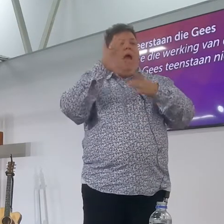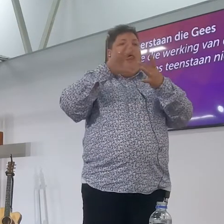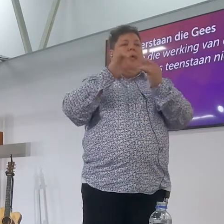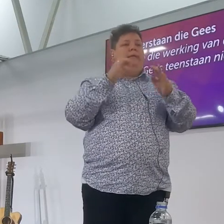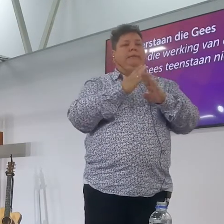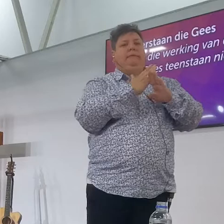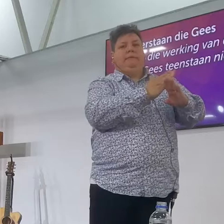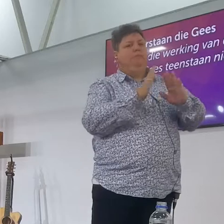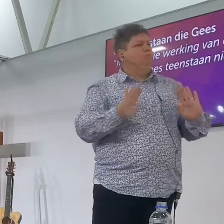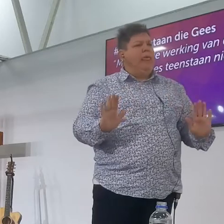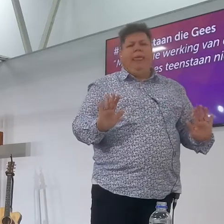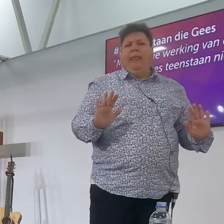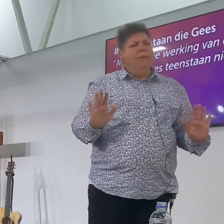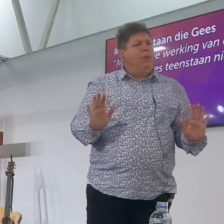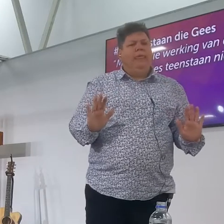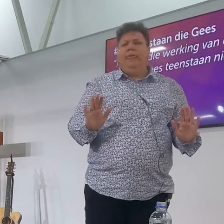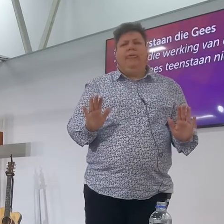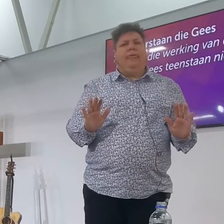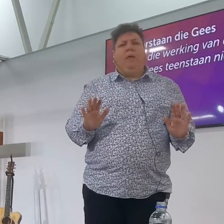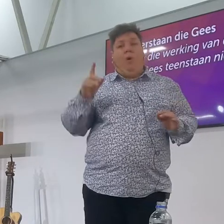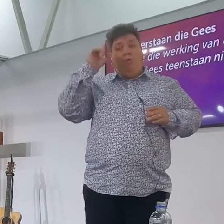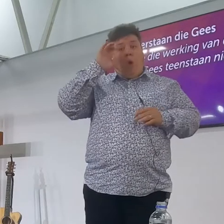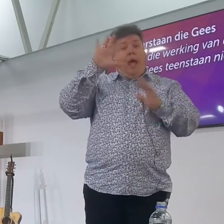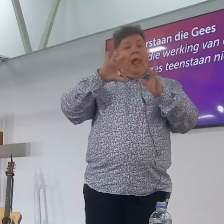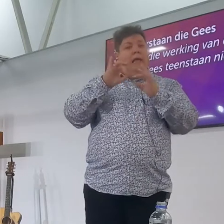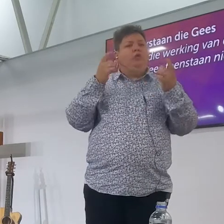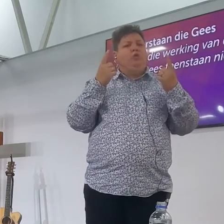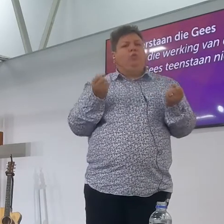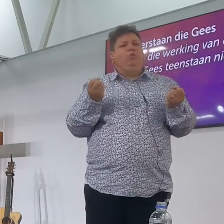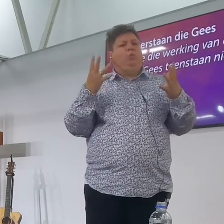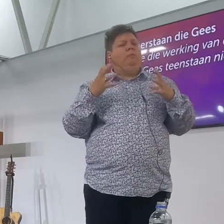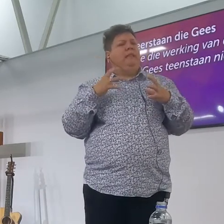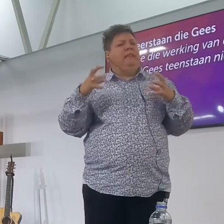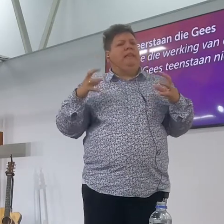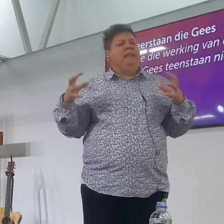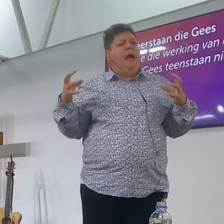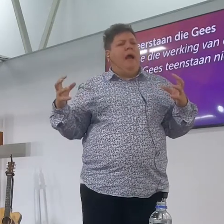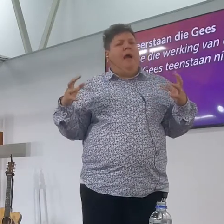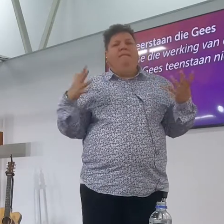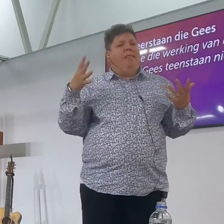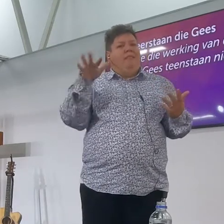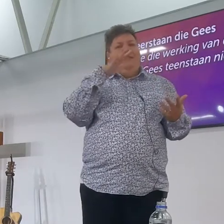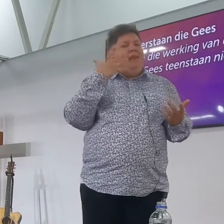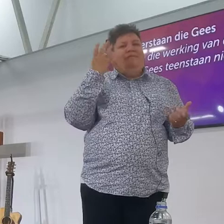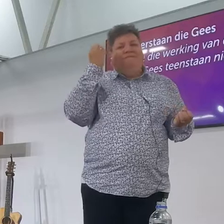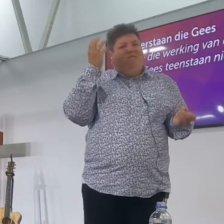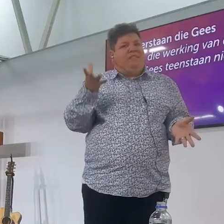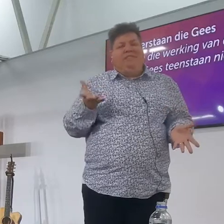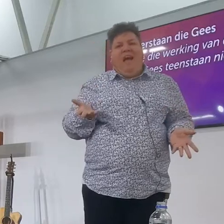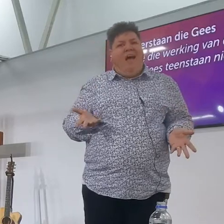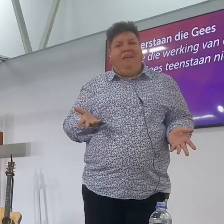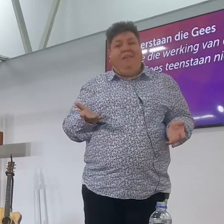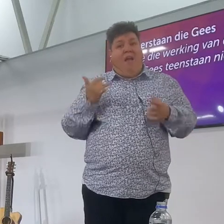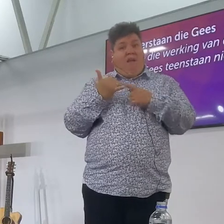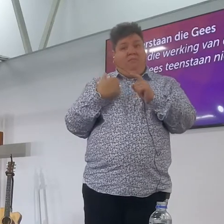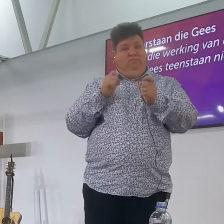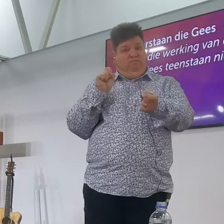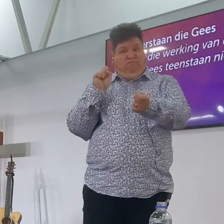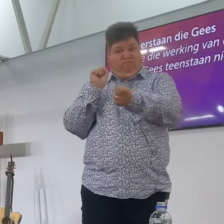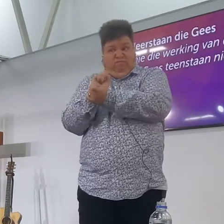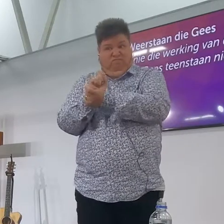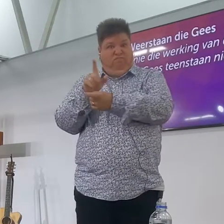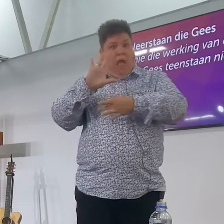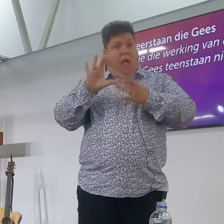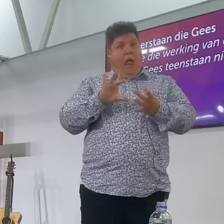daai werking teestaan nie, want die Heilige Gees gaan sekere dinge in my lewe doen, en dis waar hierdie hele boodskap vanoggend gaan. En as ek teen die Heilige Gees werk,